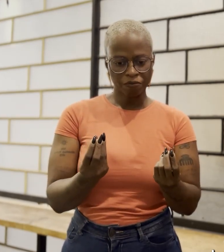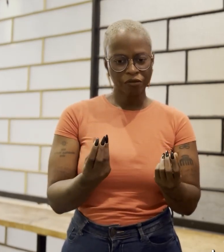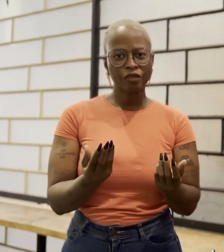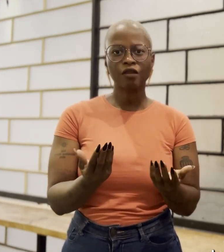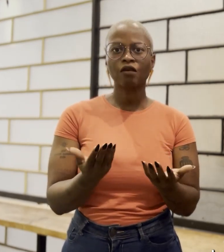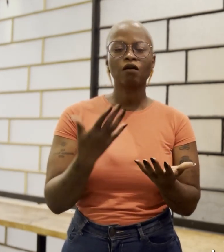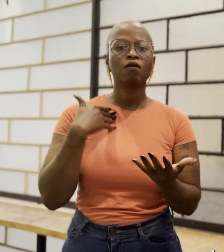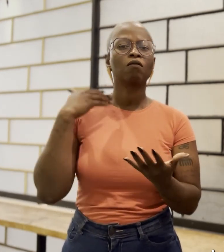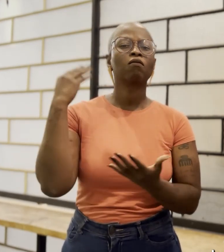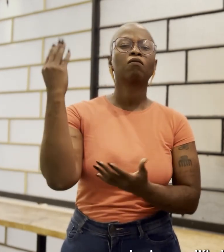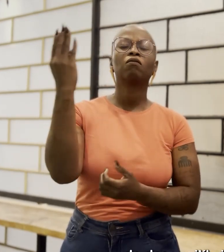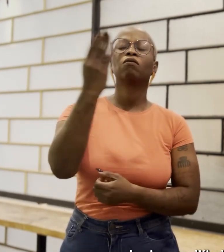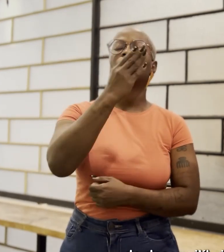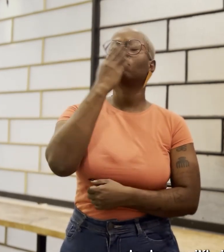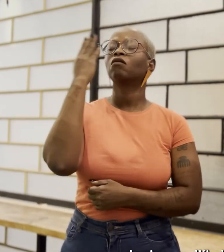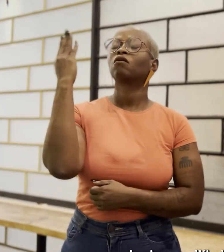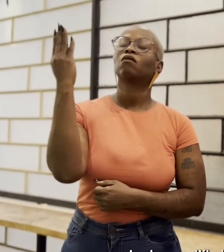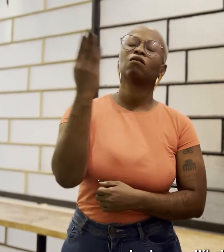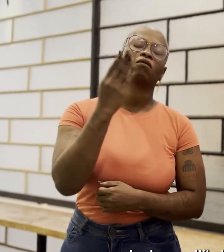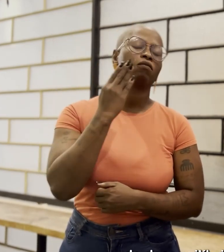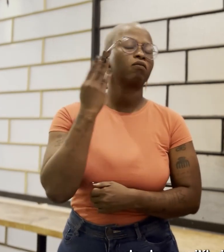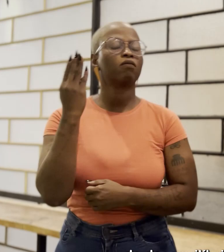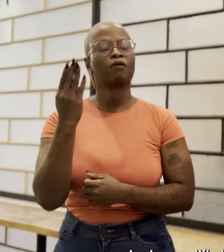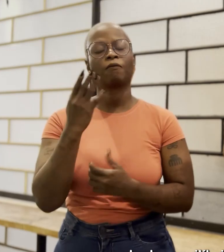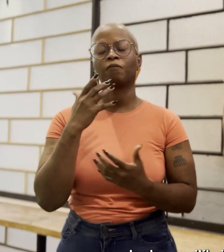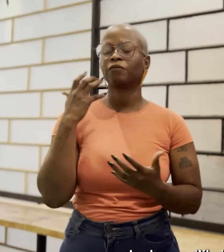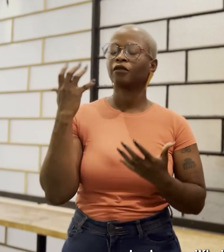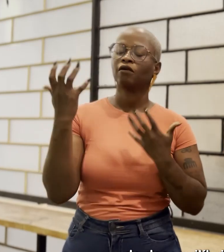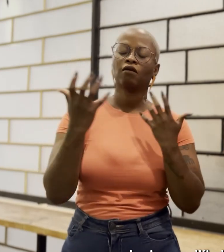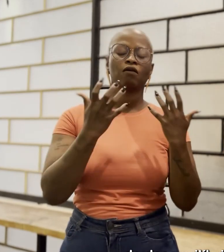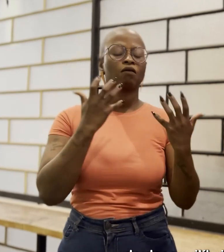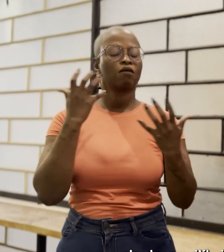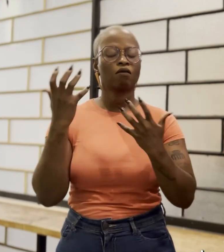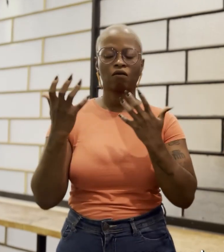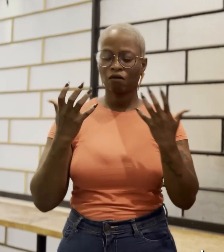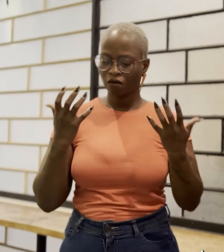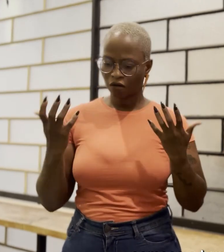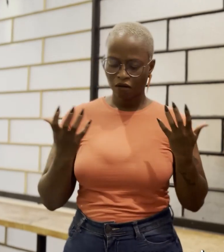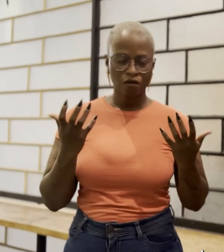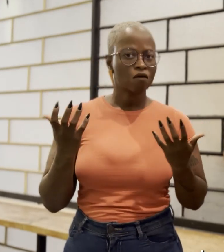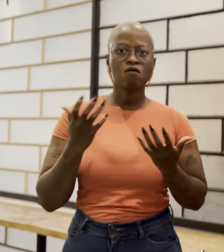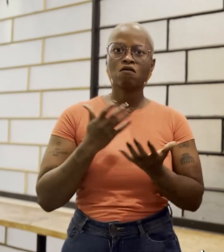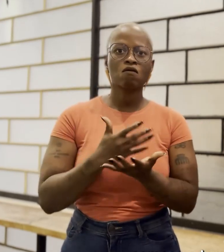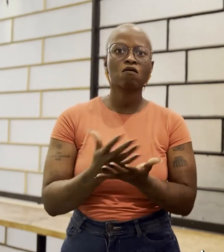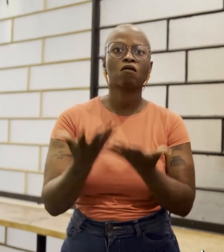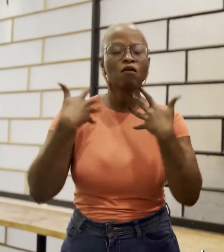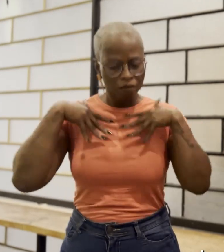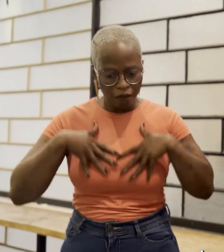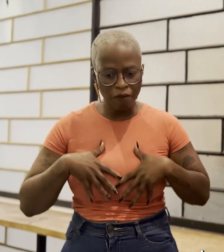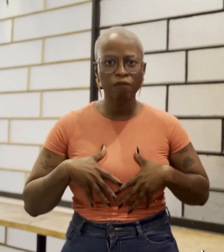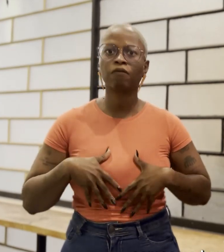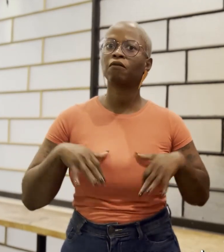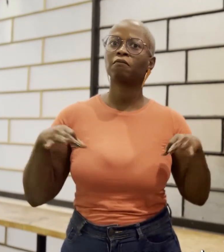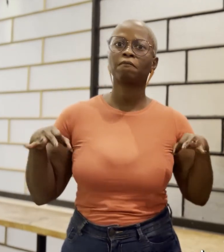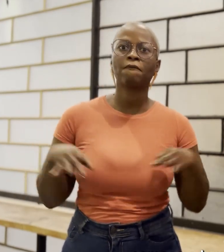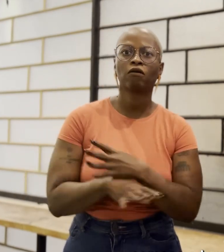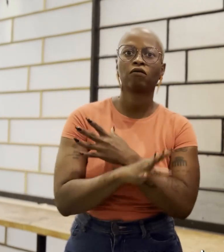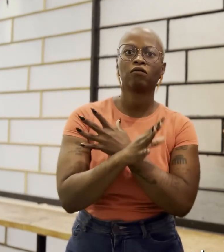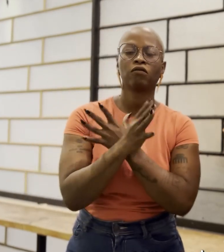de tontura, de desequilíbrio, de desorientação começa a tomá-los por completo.